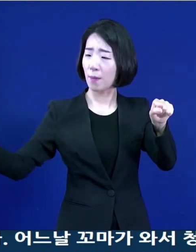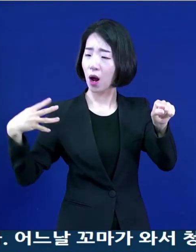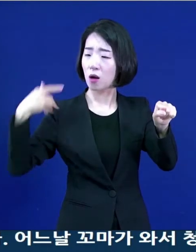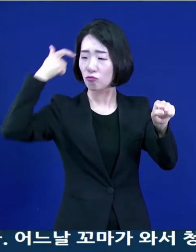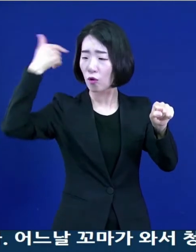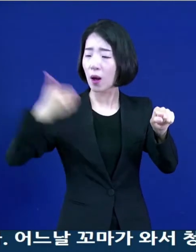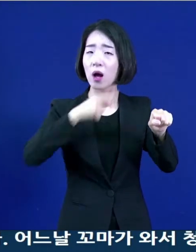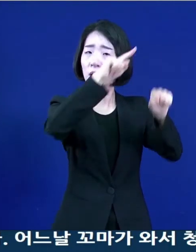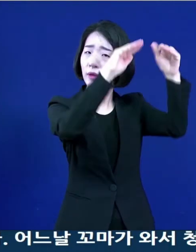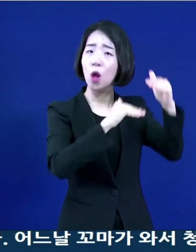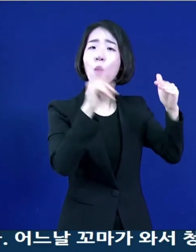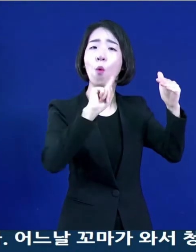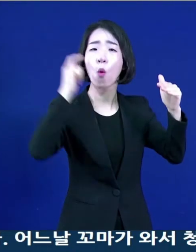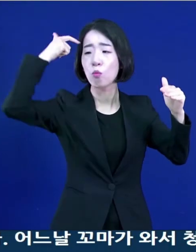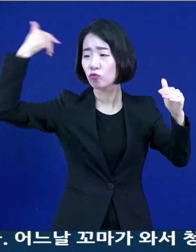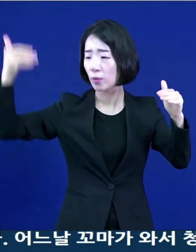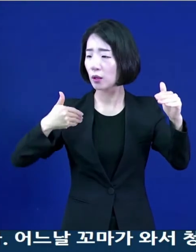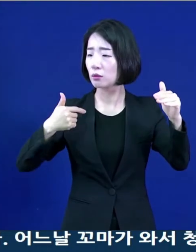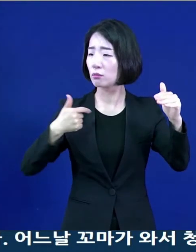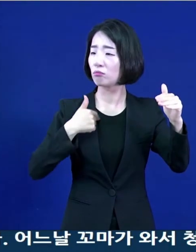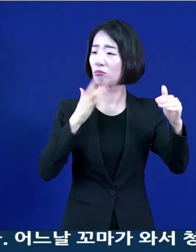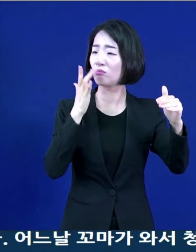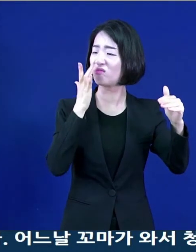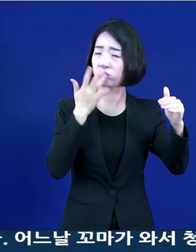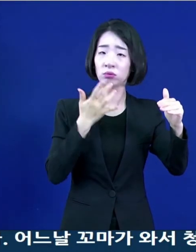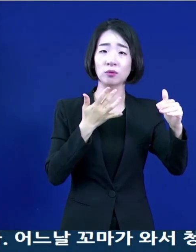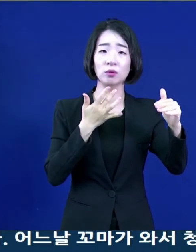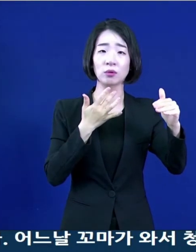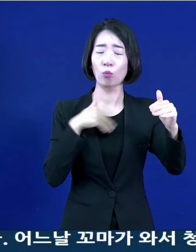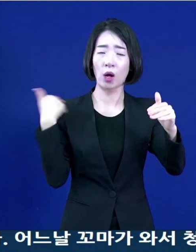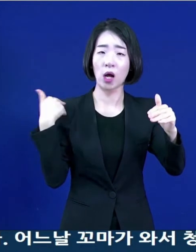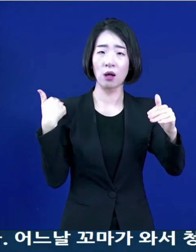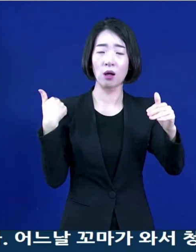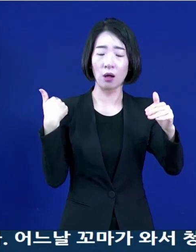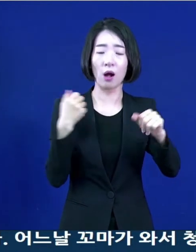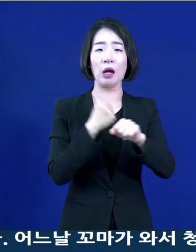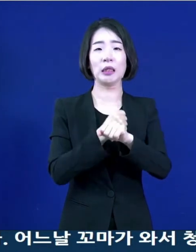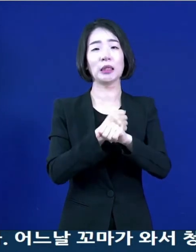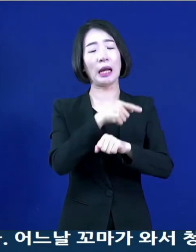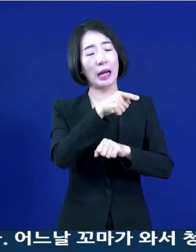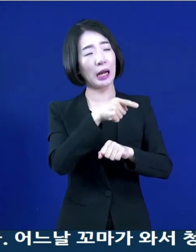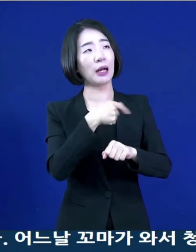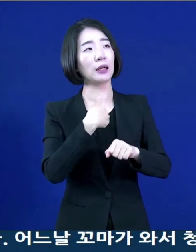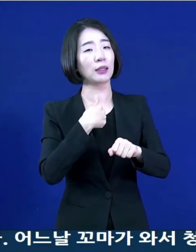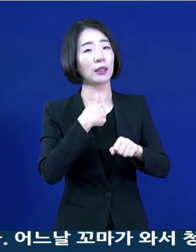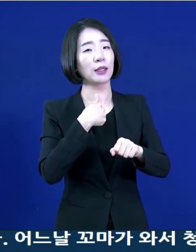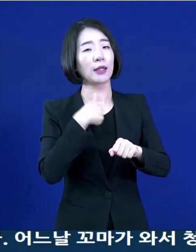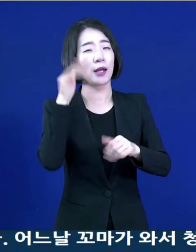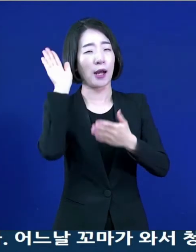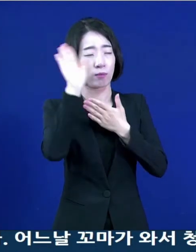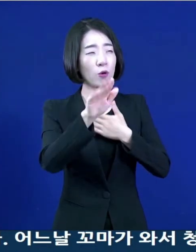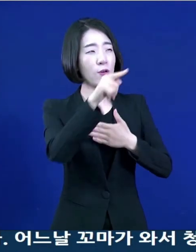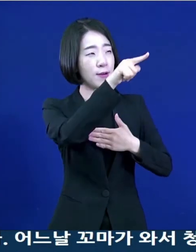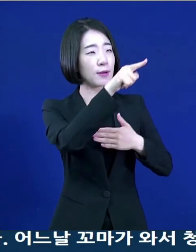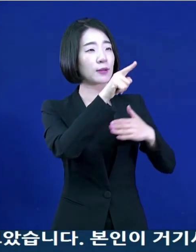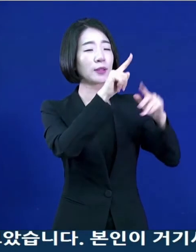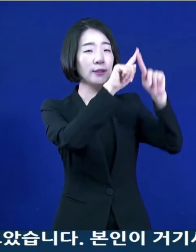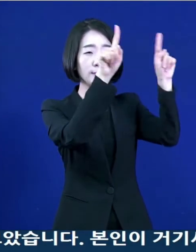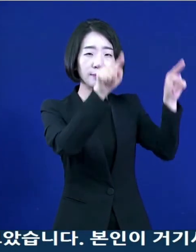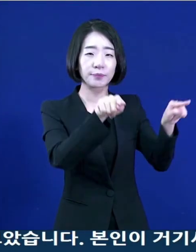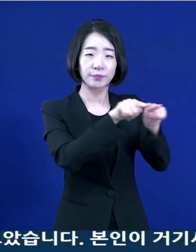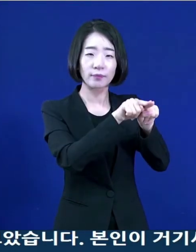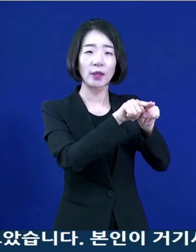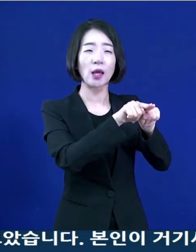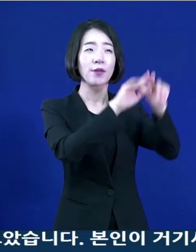겁니다. 그래서 그 다음부터 공부를 시작해요. 이 음악의 내용은 뭐며, 그리고 직접 가서 듣기도 하고 참여도 하고.